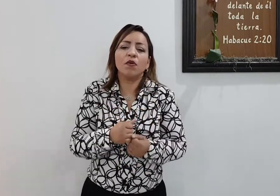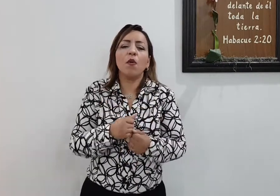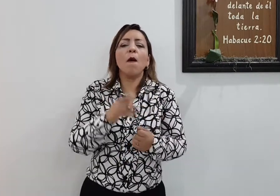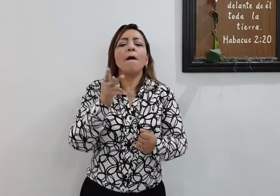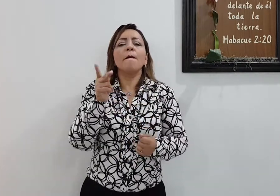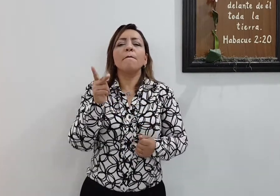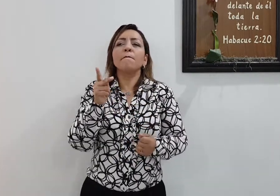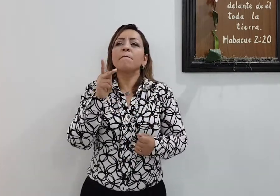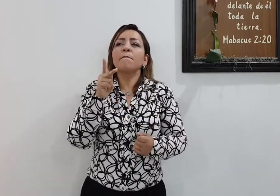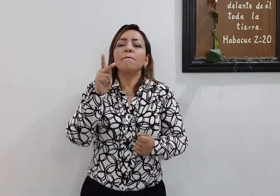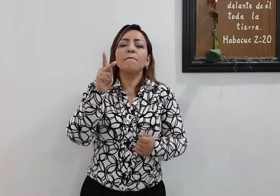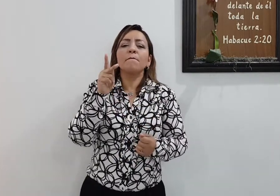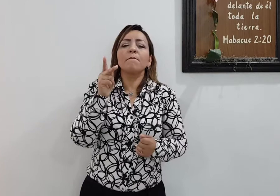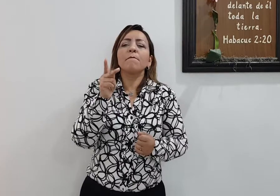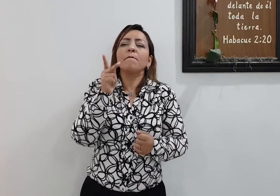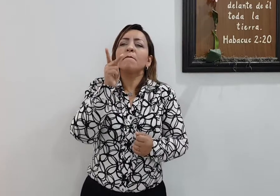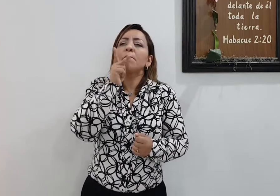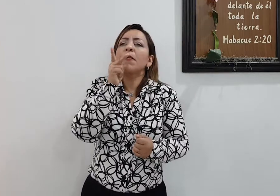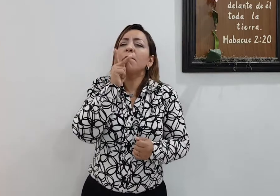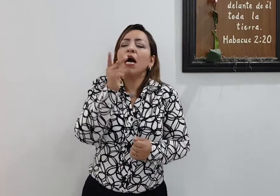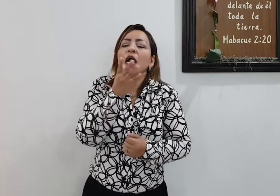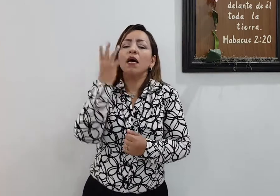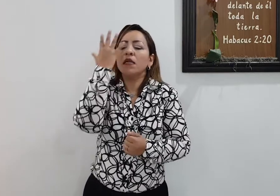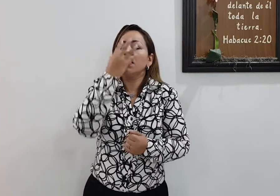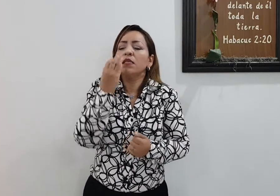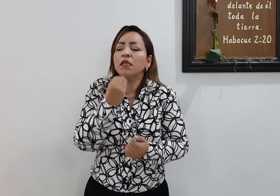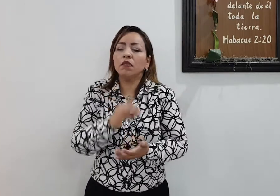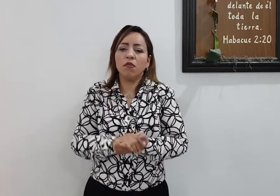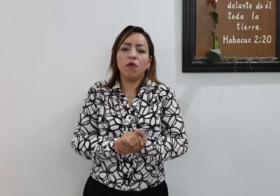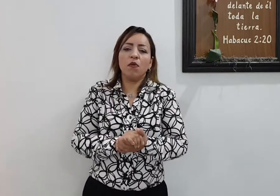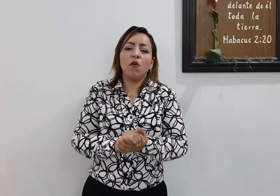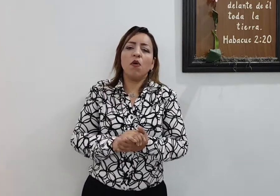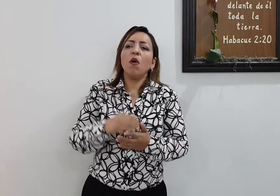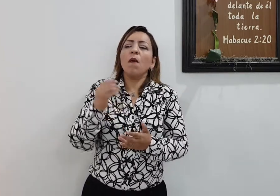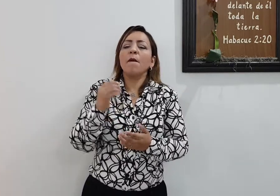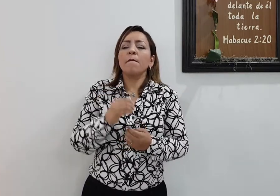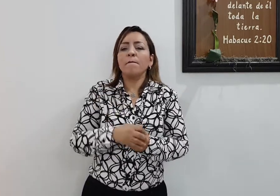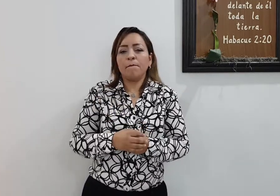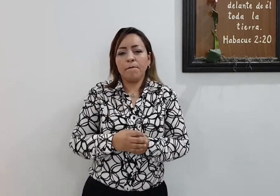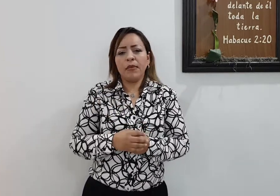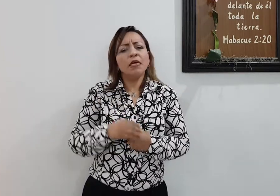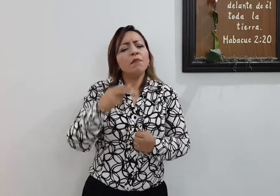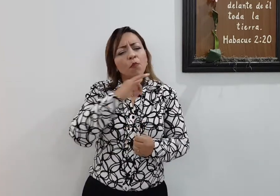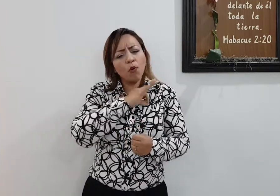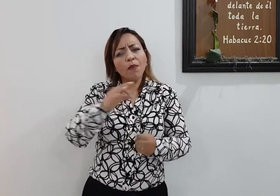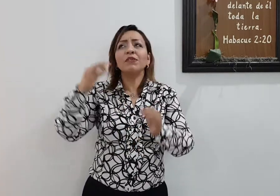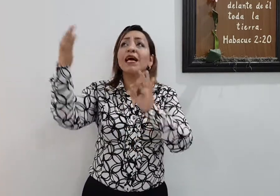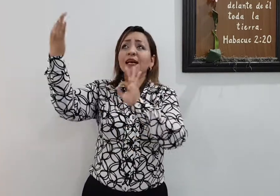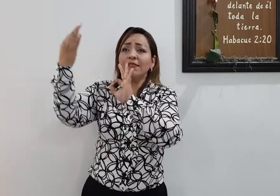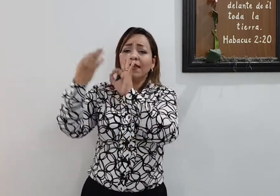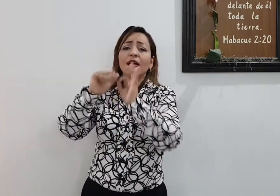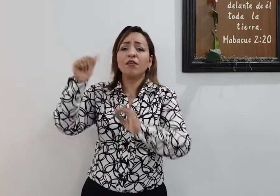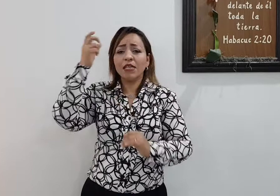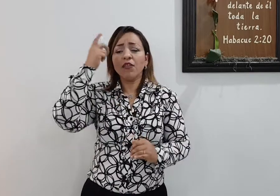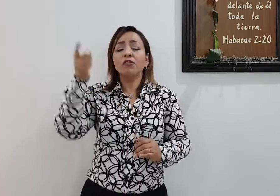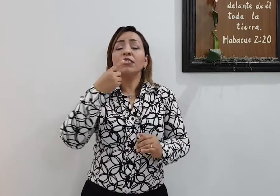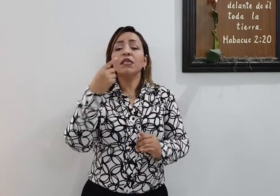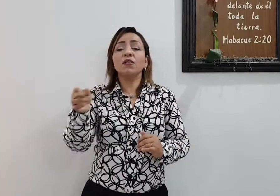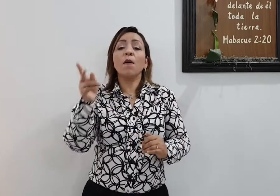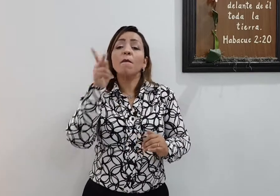también enseñó que nos podemos acercar a Dios diciéndole papá. Pero uno dice, ¿cómo, verdad?